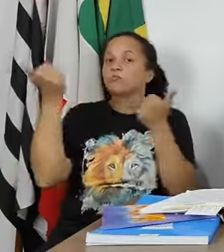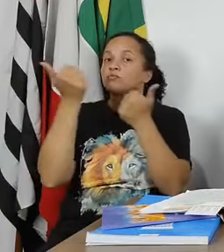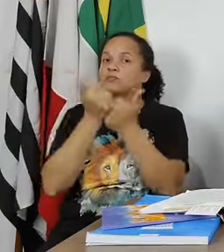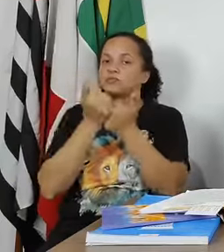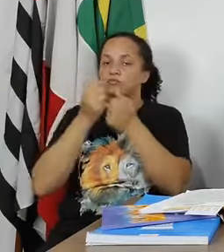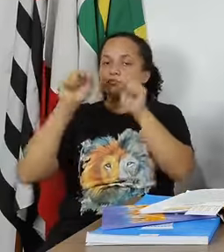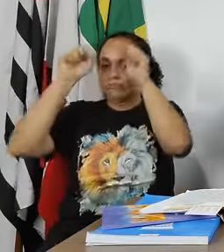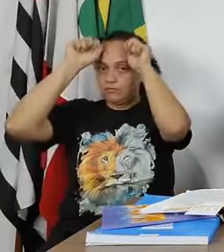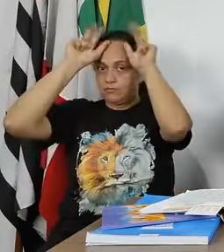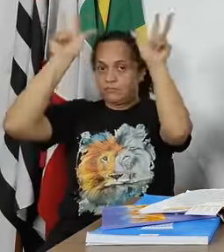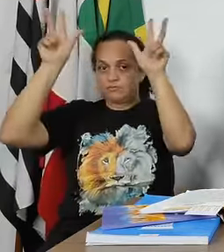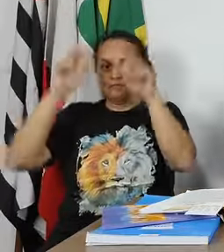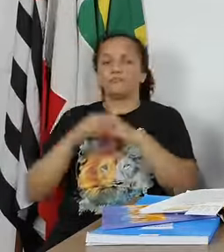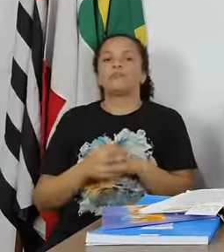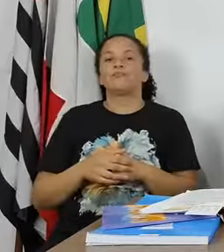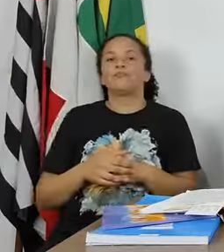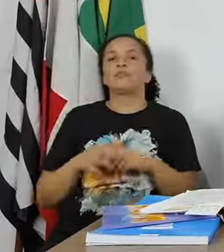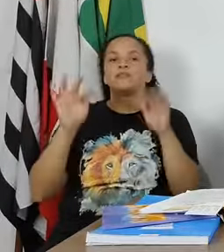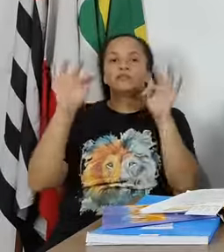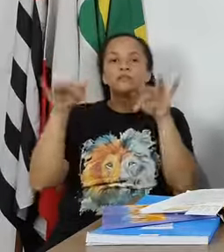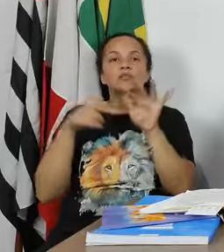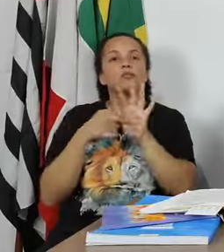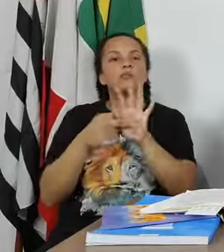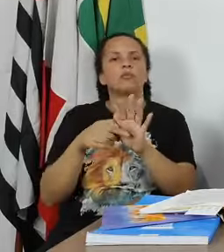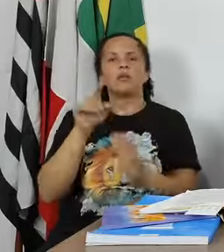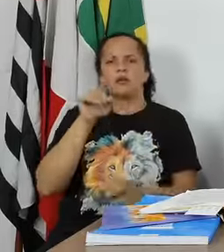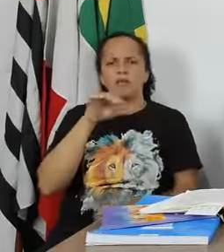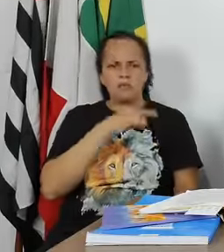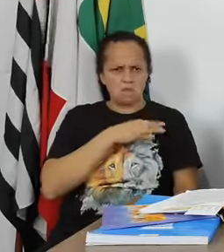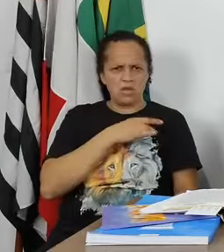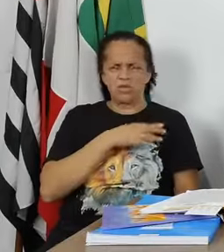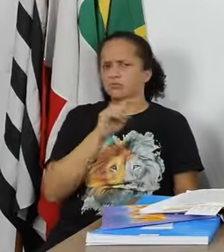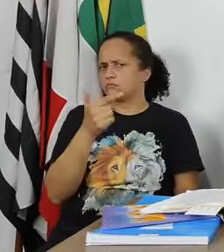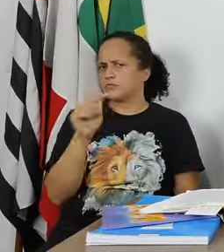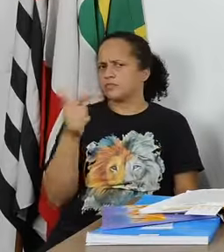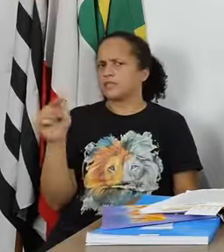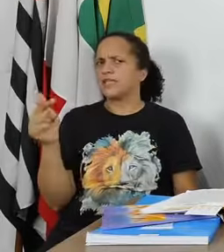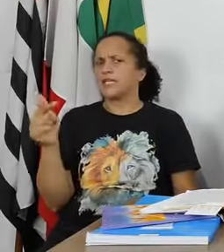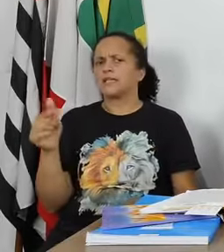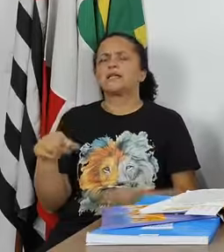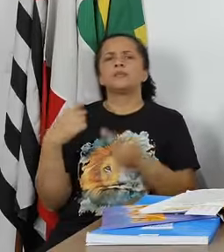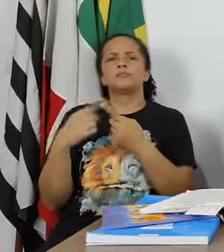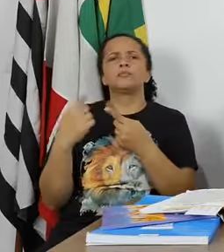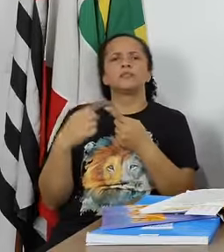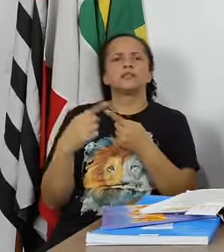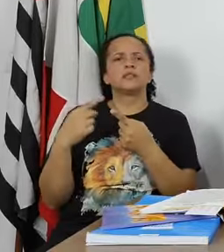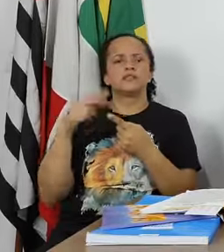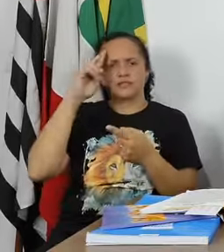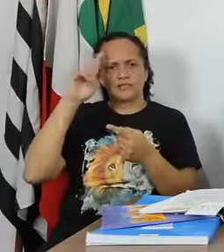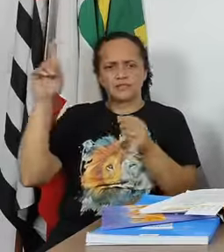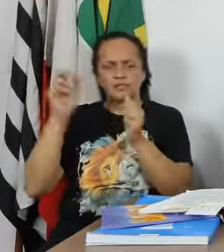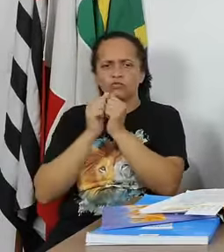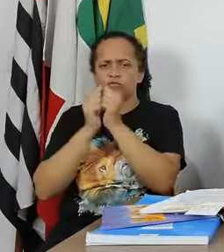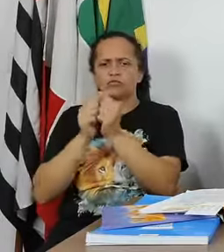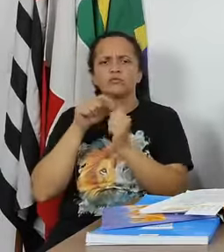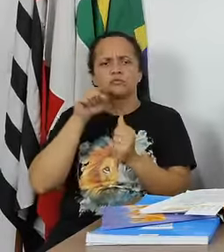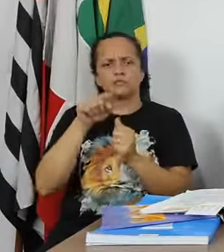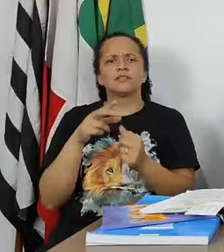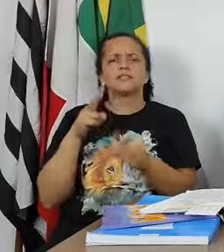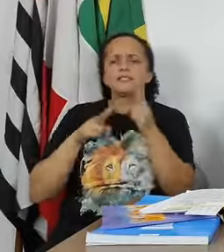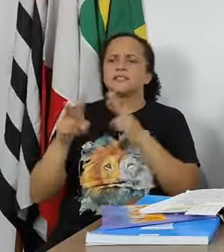não temas, porque eu estarei contigo onde quer que andares. Seja forte e